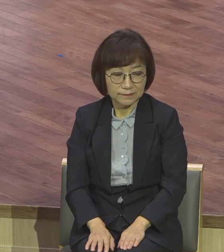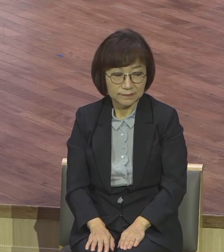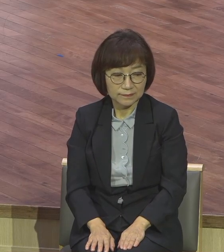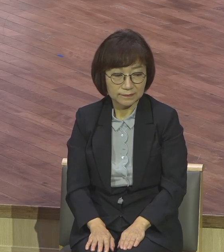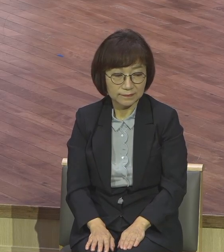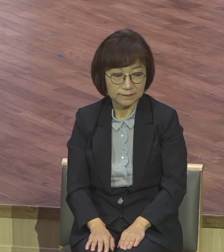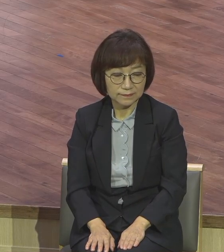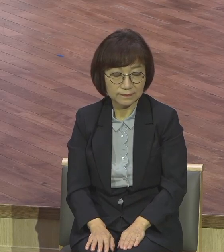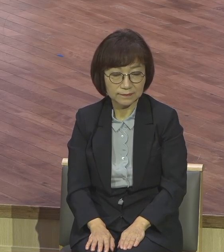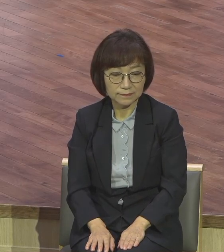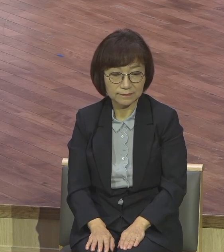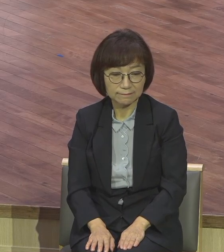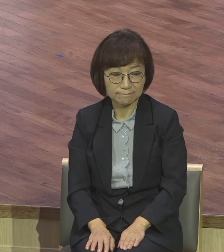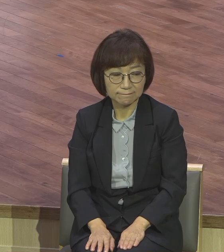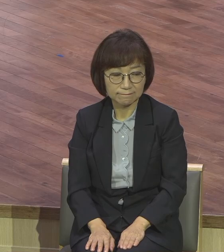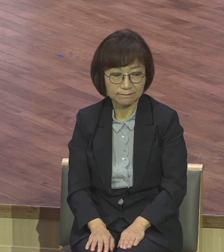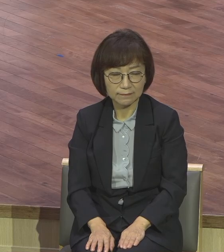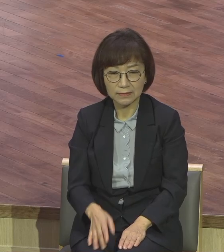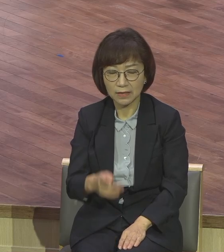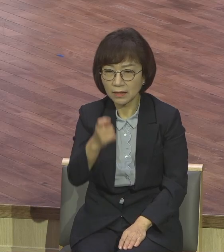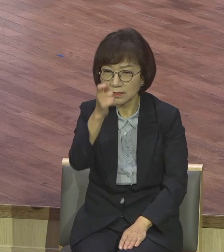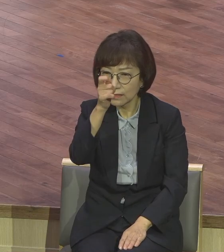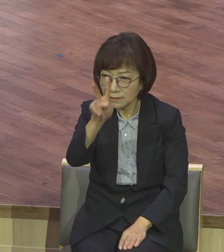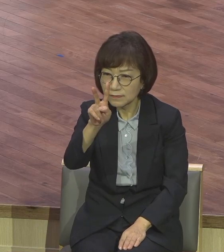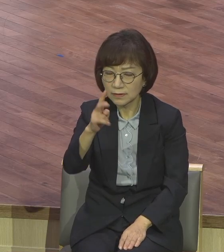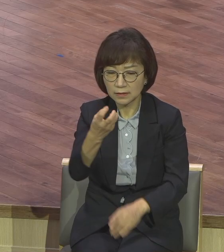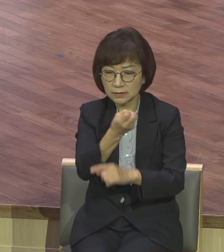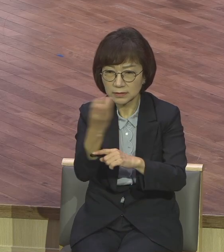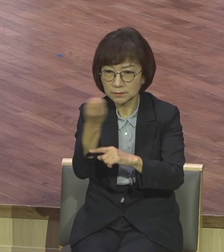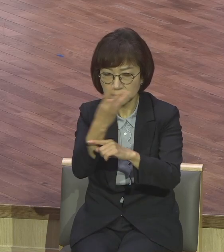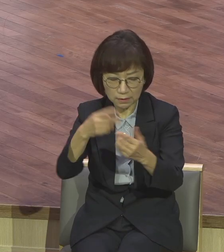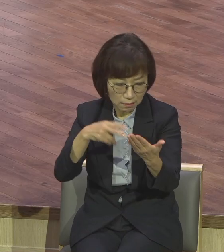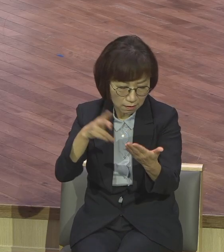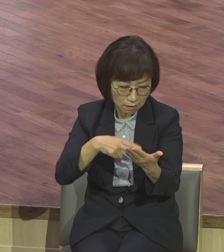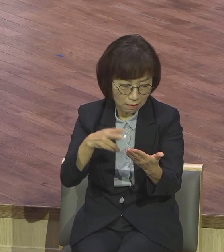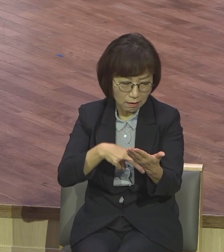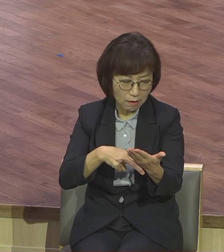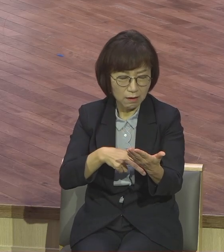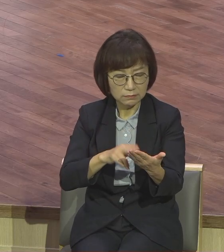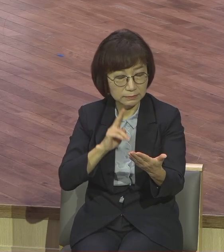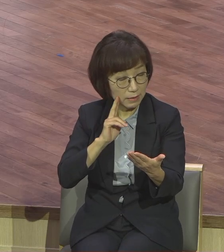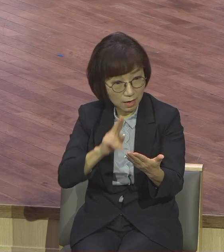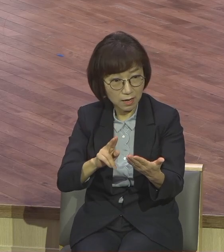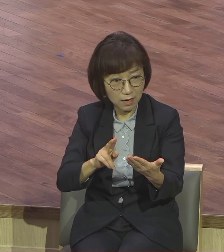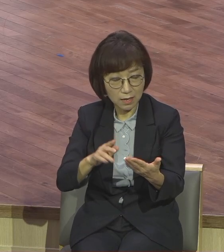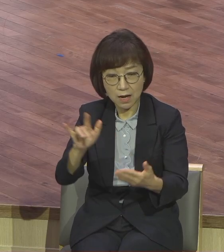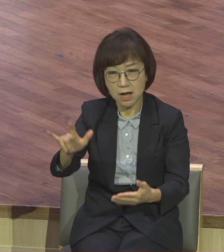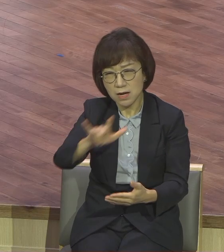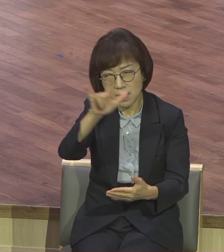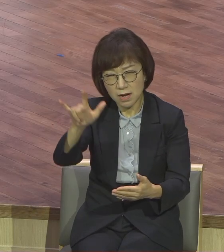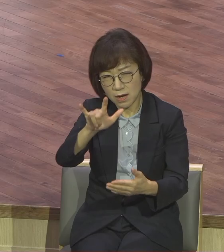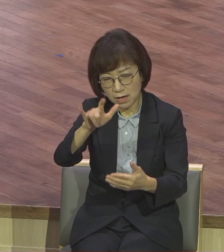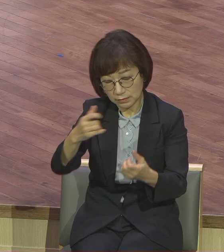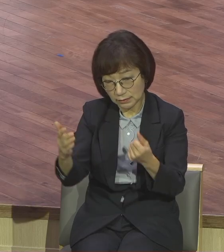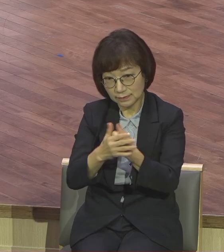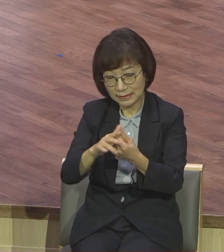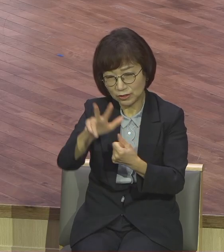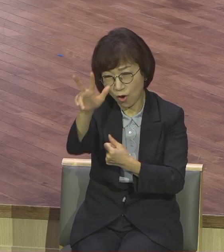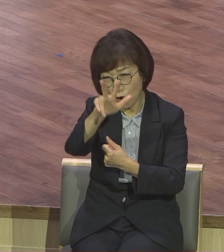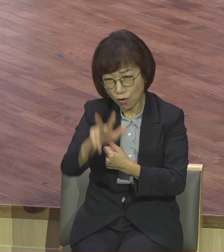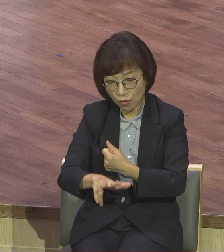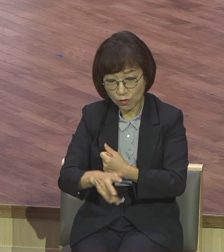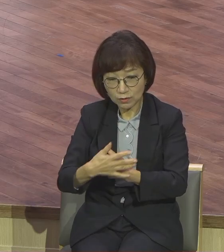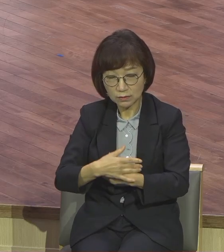그런 이 언론 보도가 나오는데, 이 코로나19 이후에 전국적으로 자영업자들의